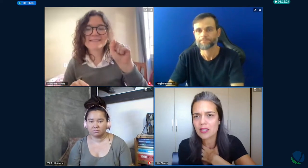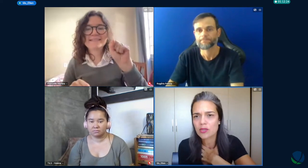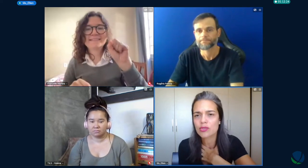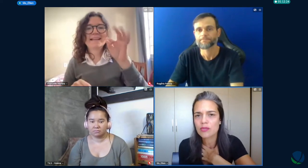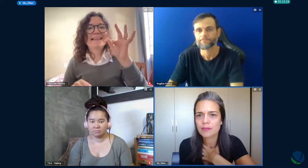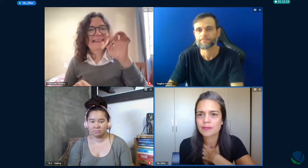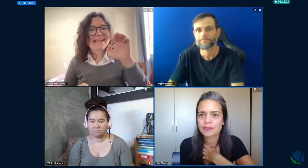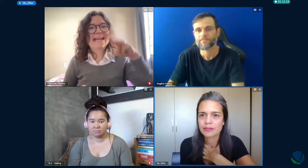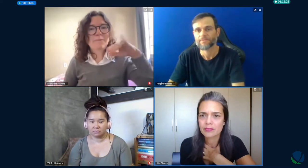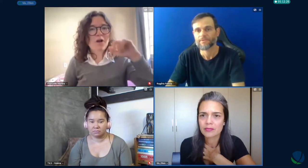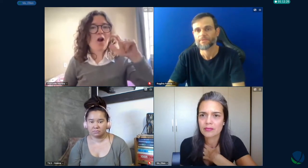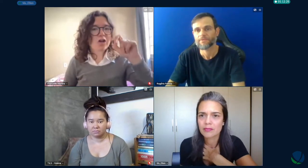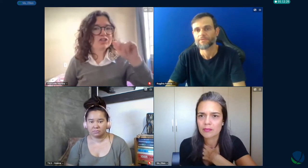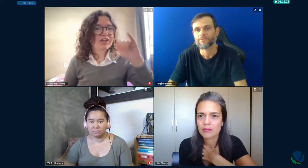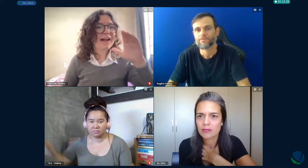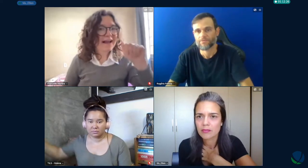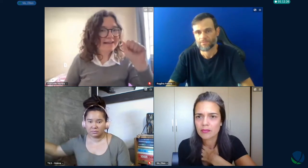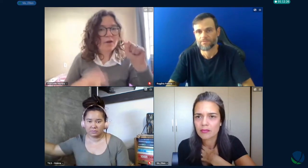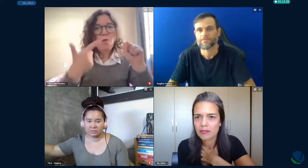ou léxicos.